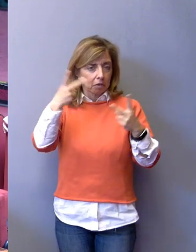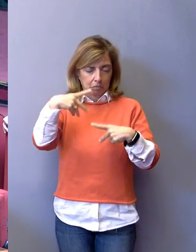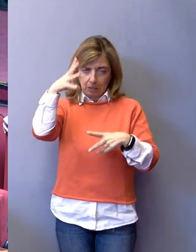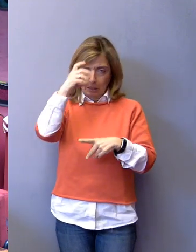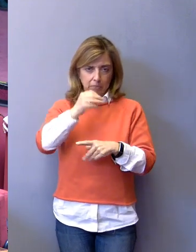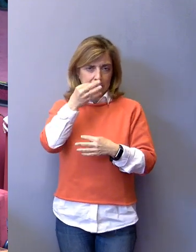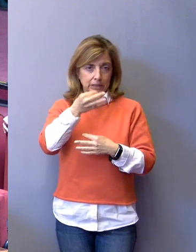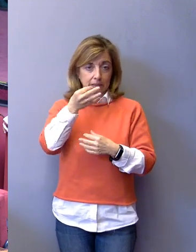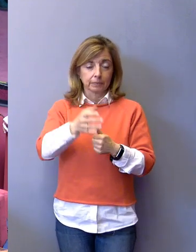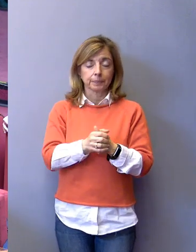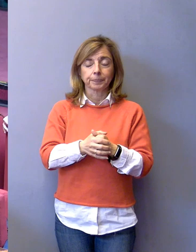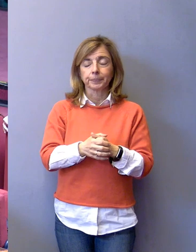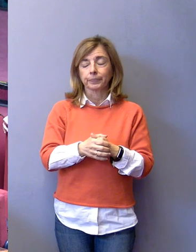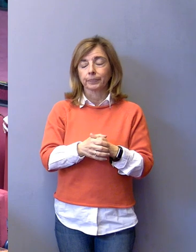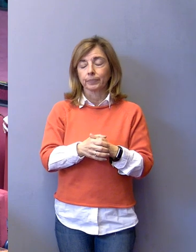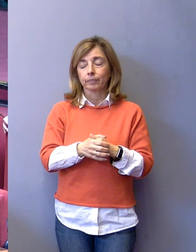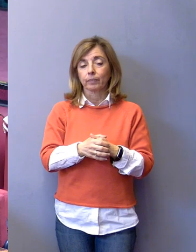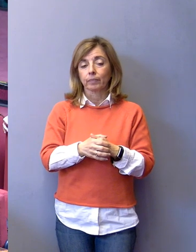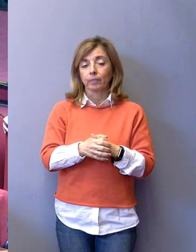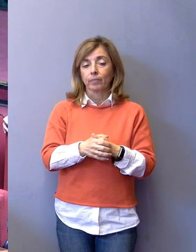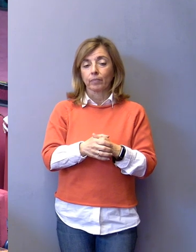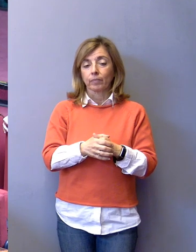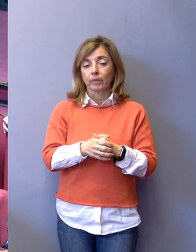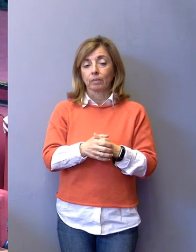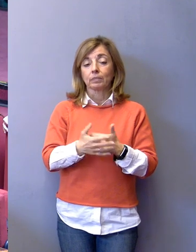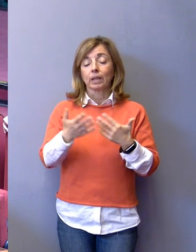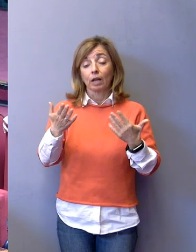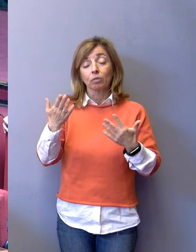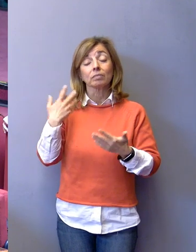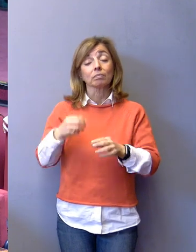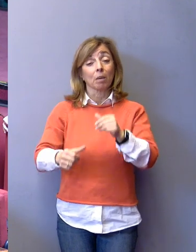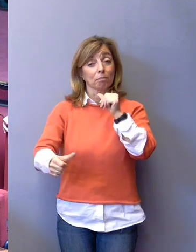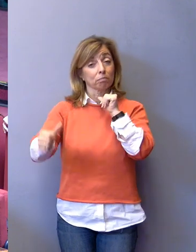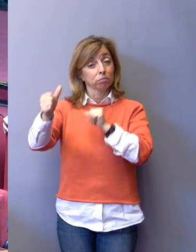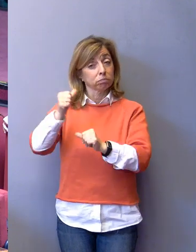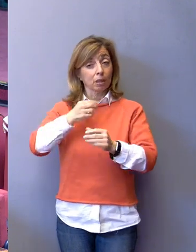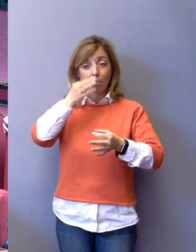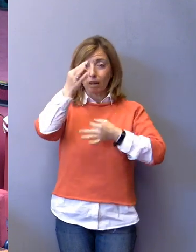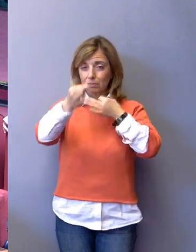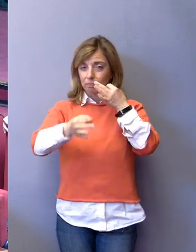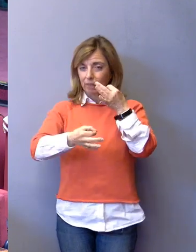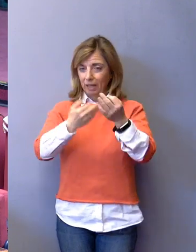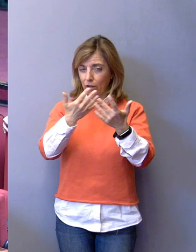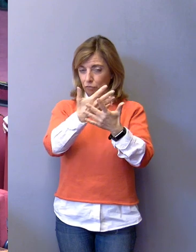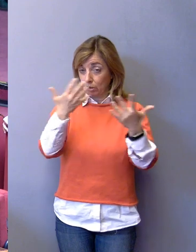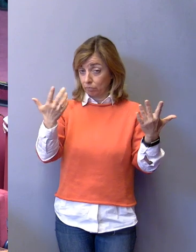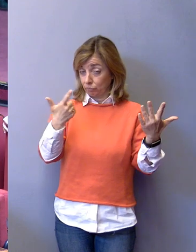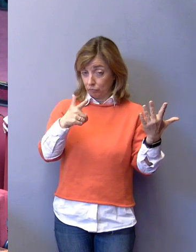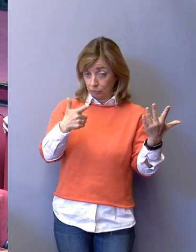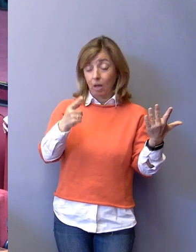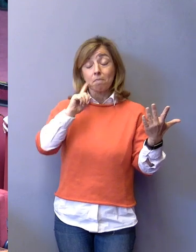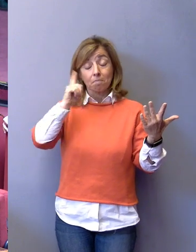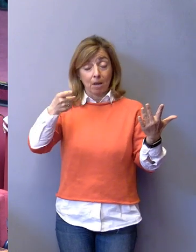questo punto forse è bene che ciò che non è stato bene spiegato prima venga affrontato anche con gli esperti perché poi io